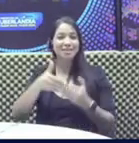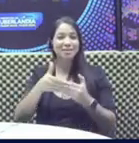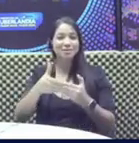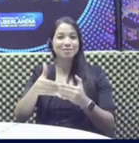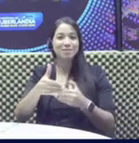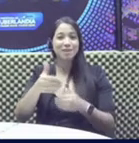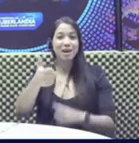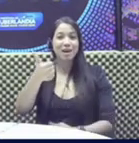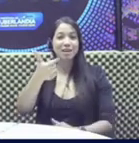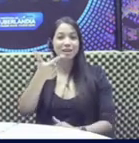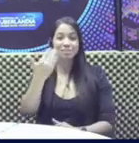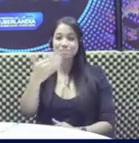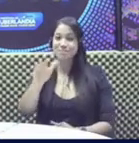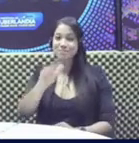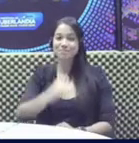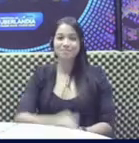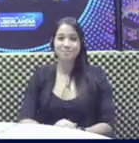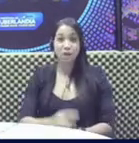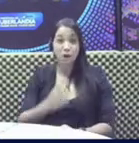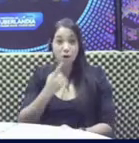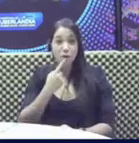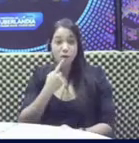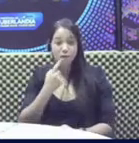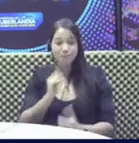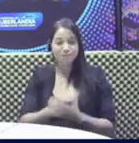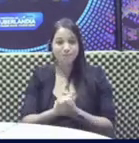partir das 12h30. Reforçando que as